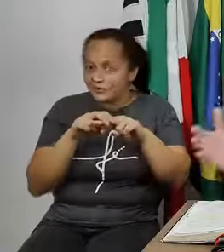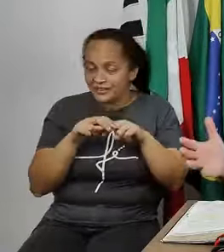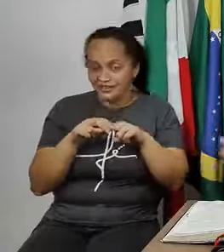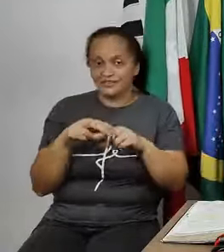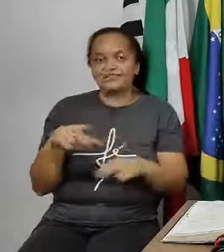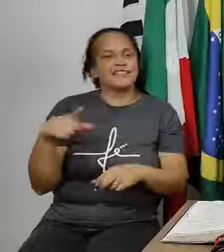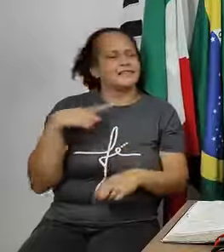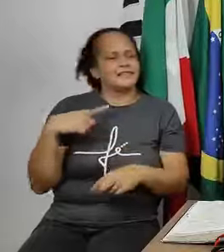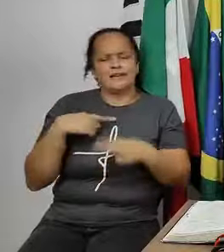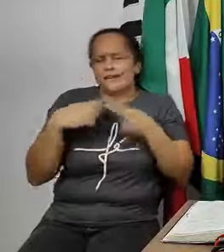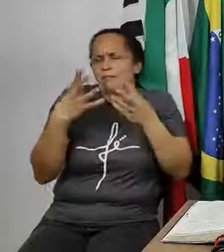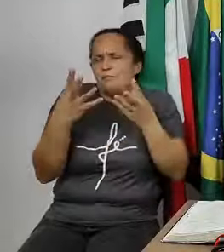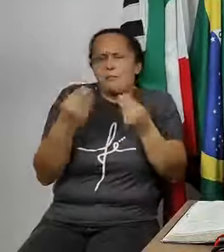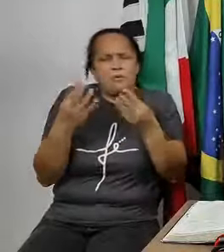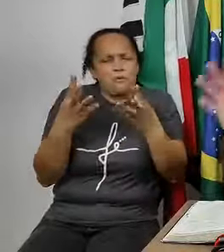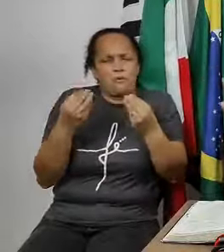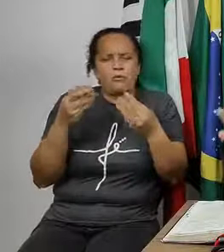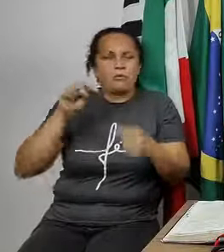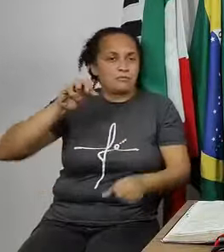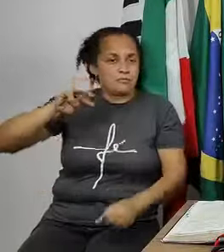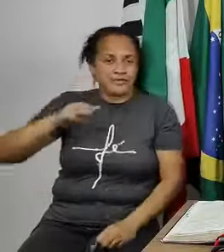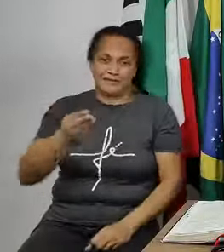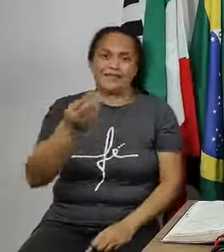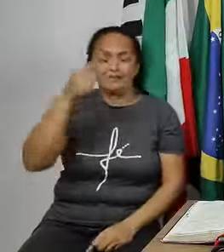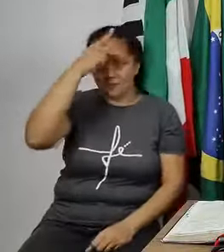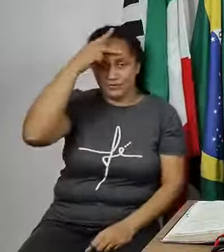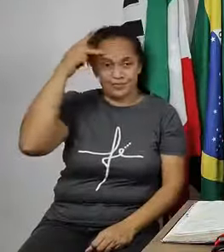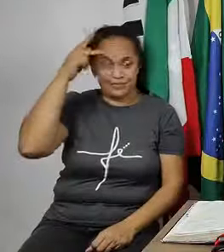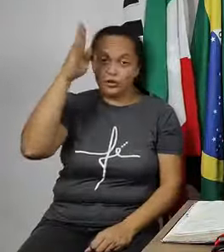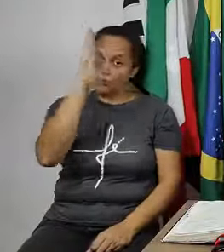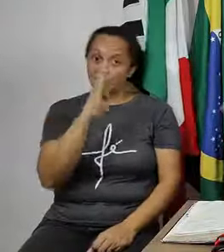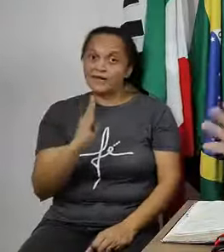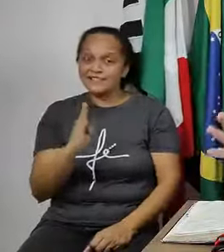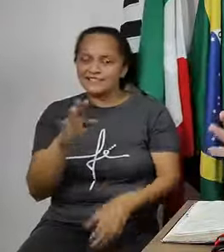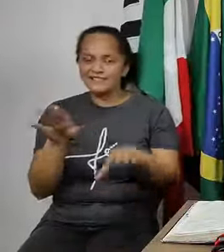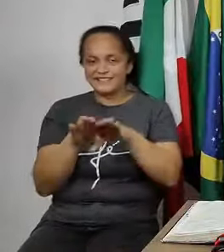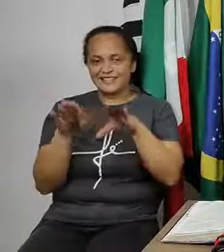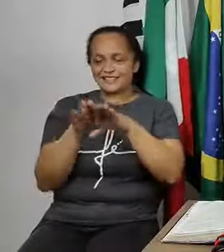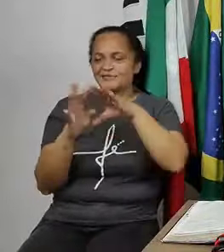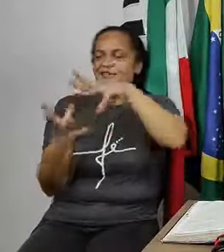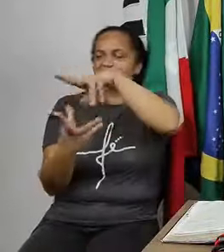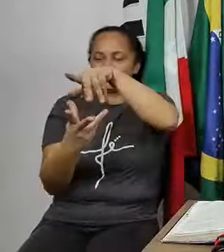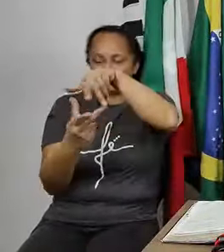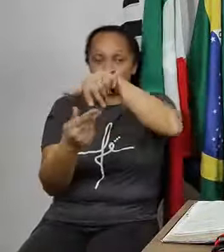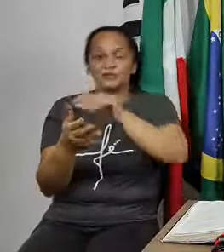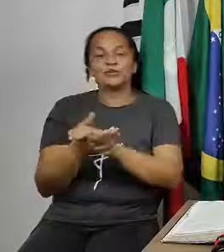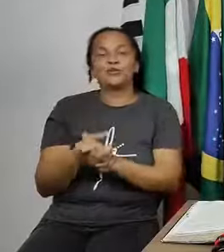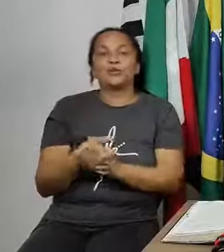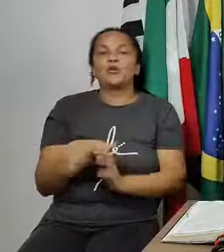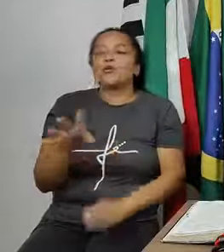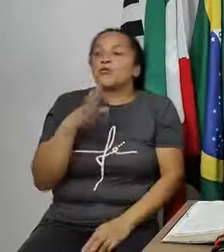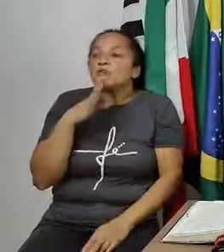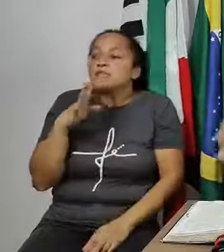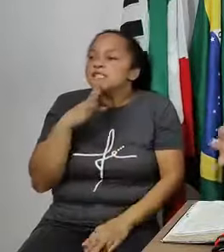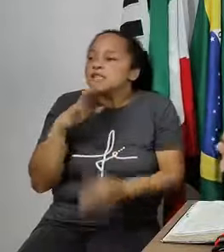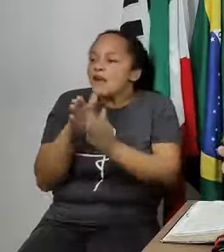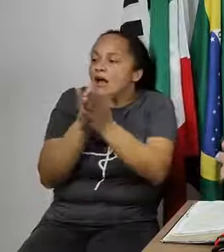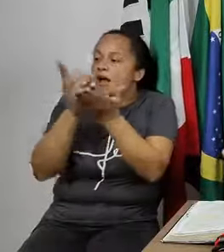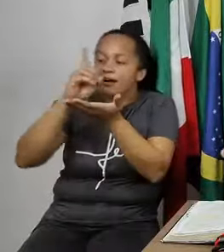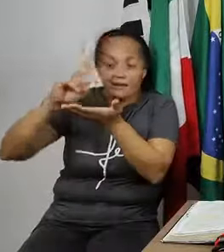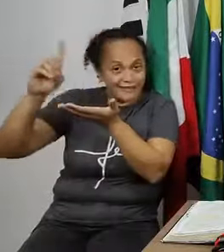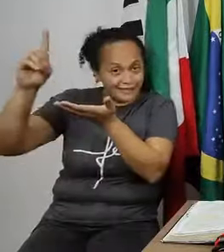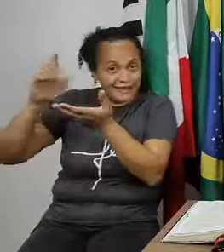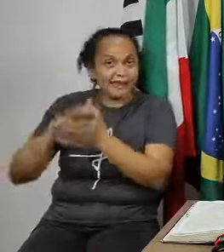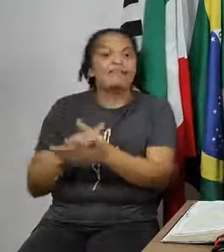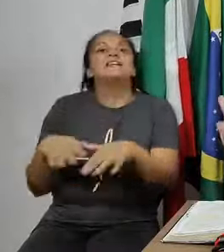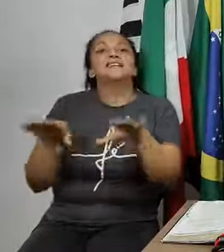milhares e milhares de pessoas no Brasil e no mundo estão sendo alcançados pelo Evangelho, muitos